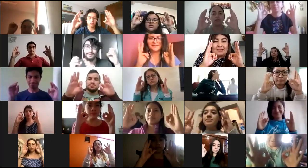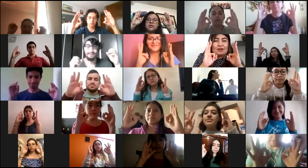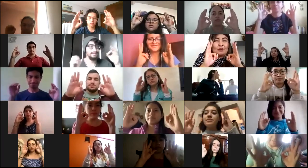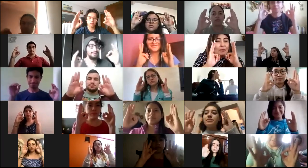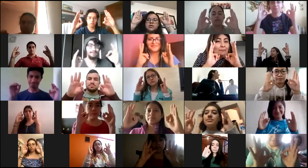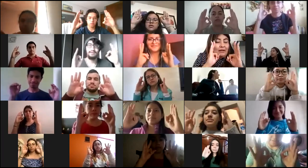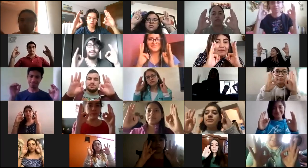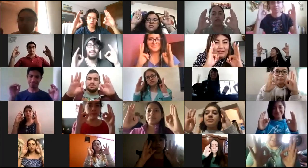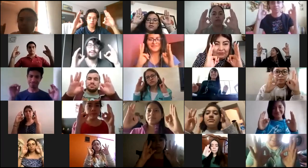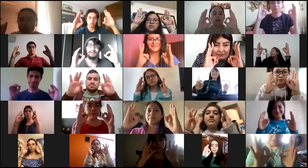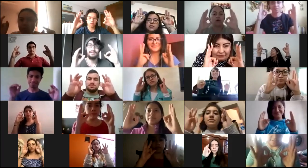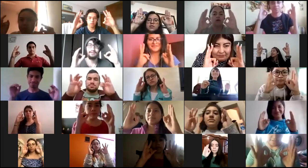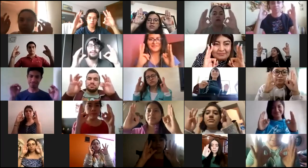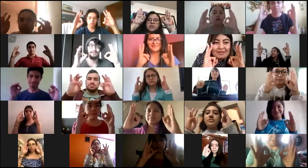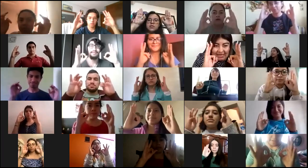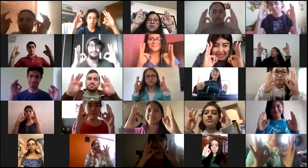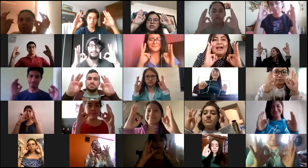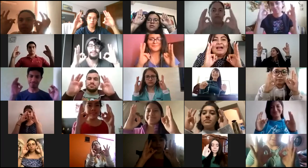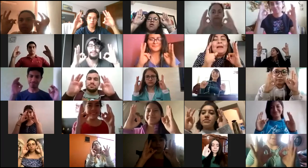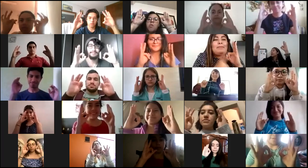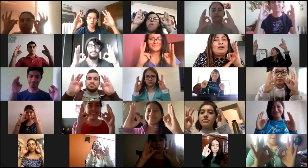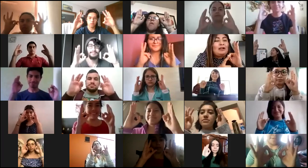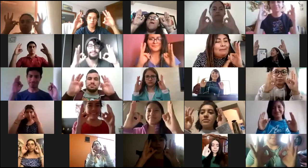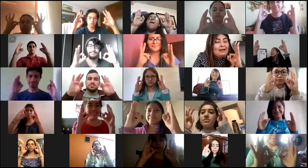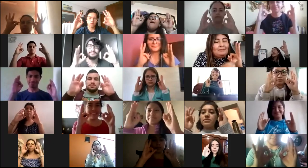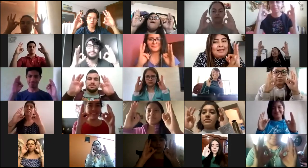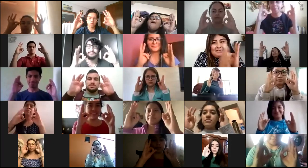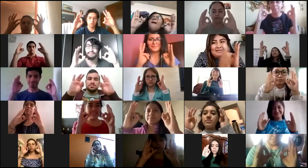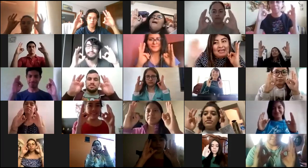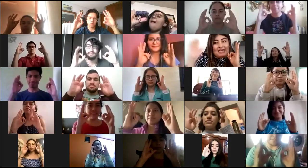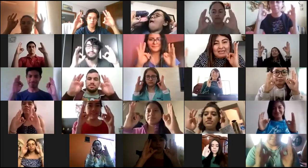Como de perfecto. Ajá. Pero la palma es